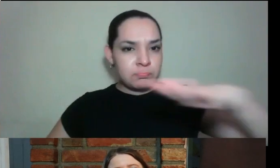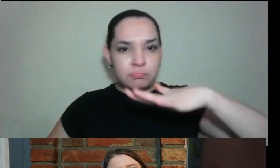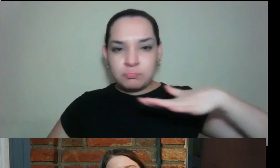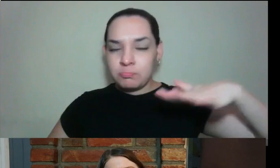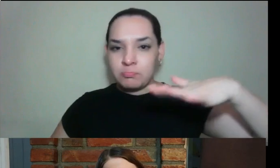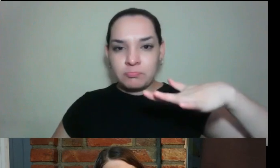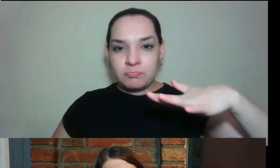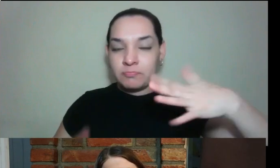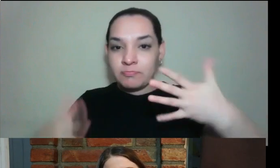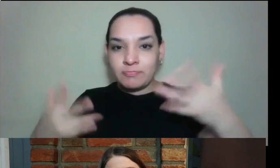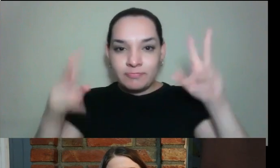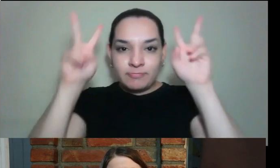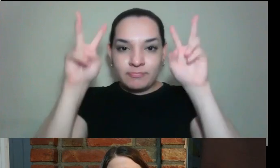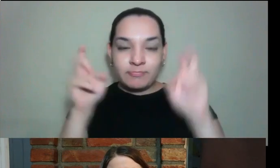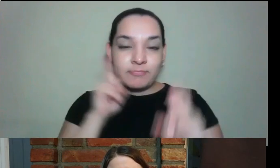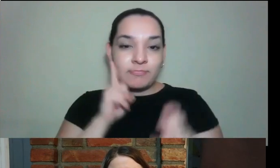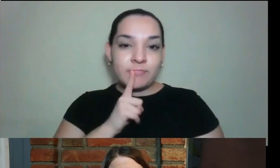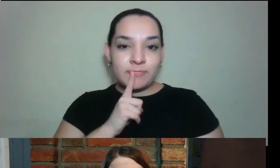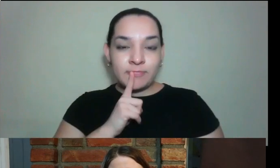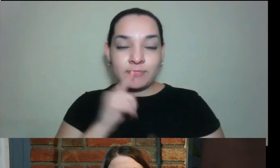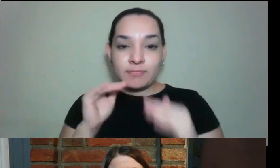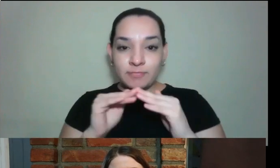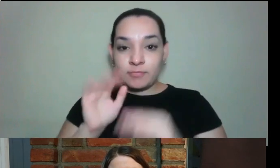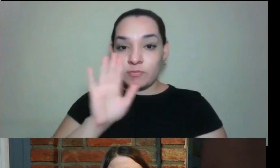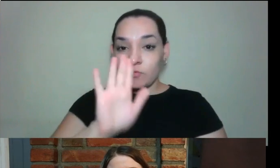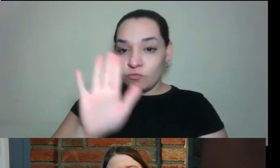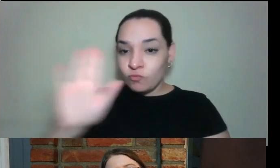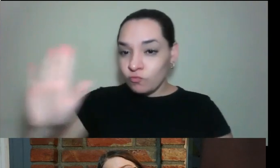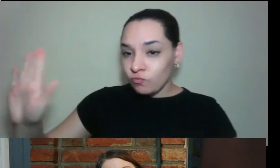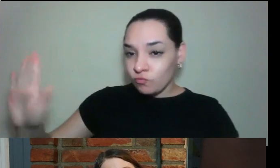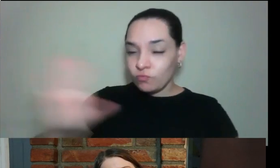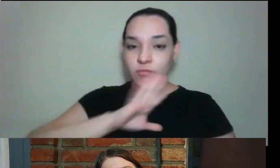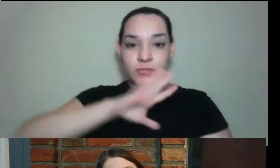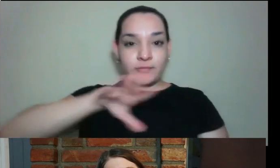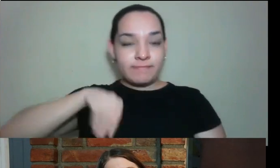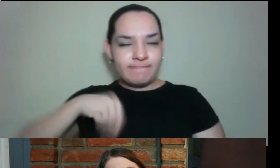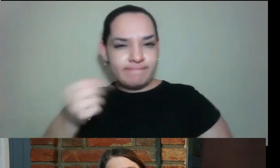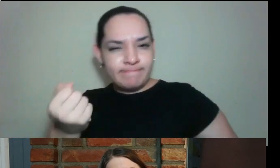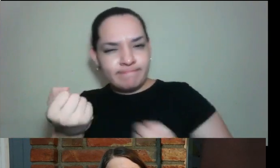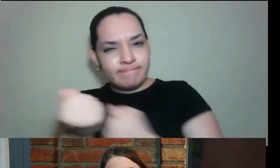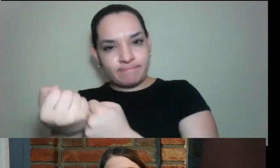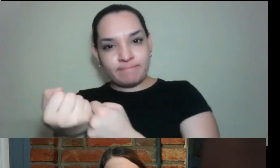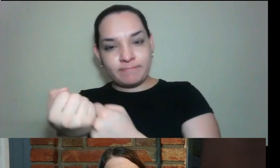desde varias áreas de las personas sordas y de sus familias.